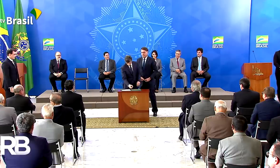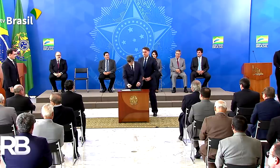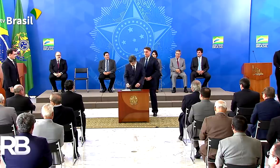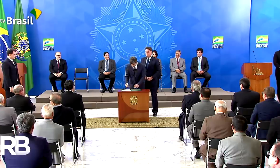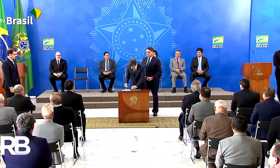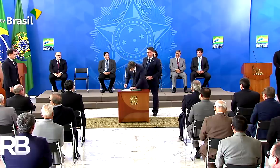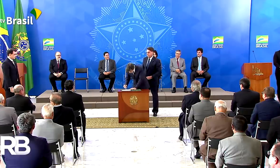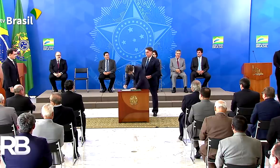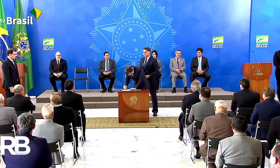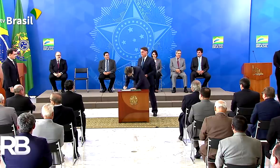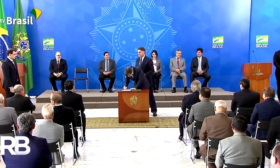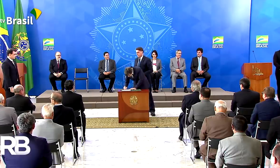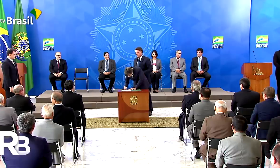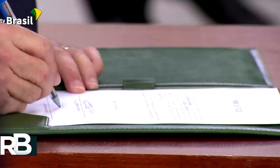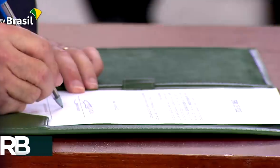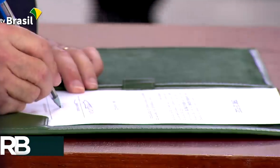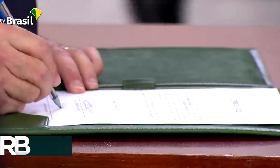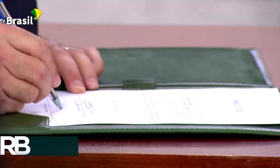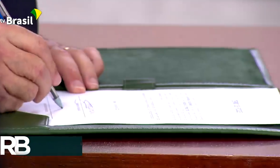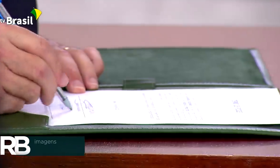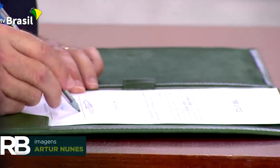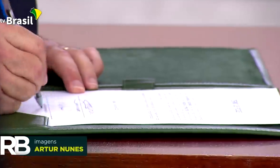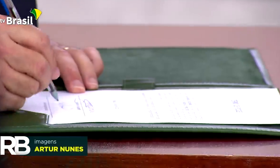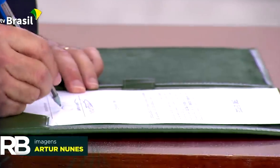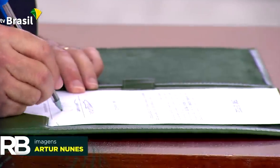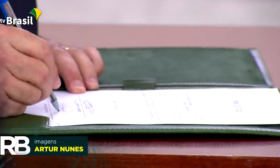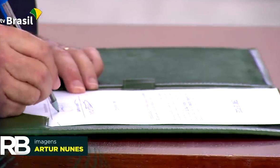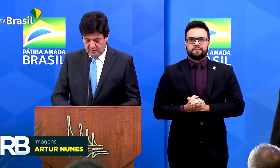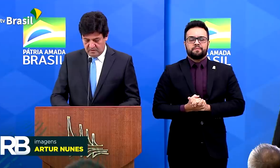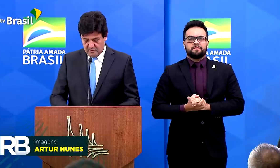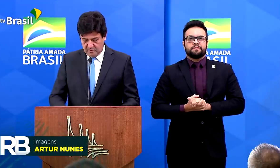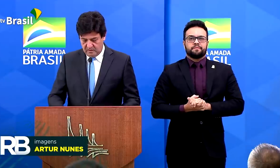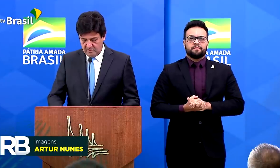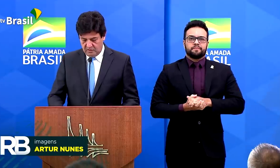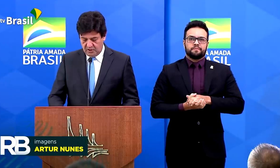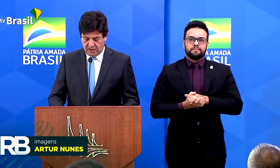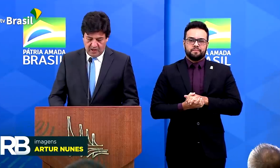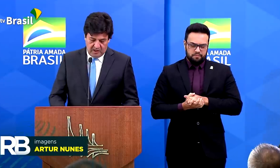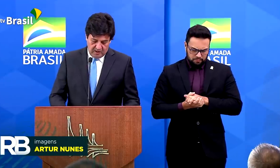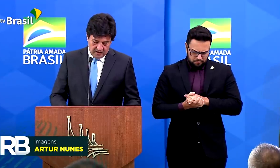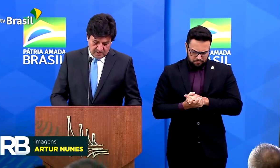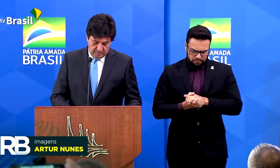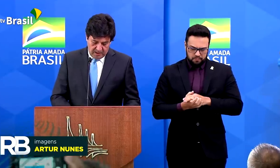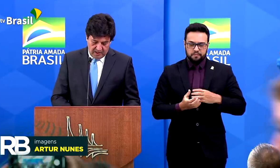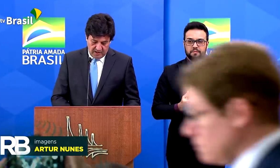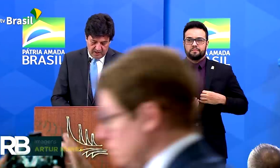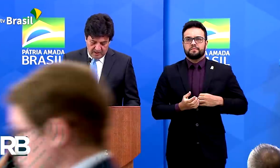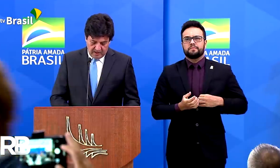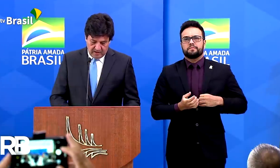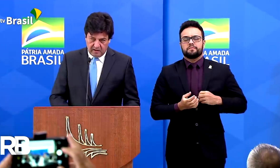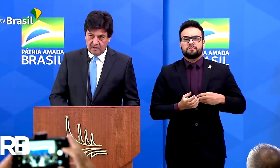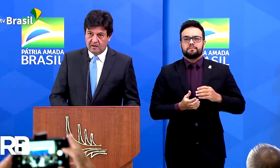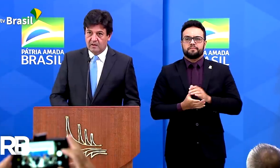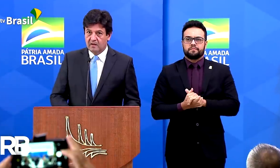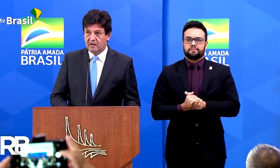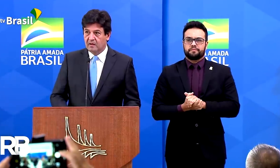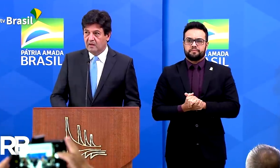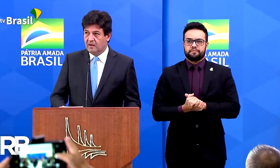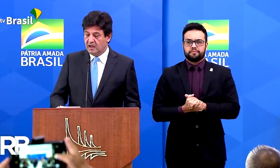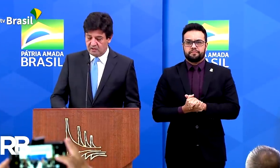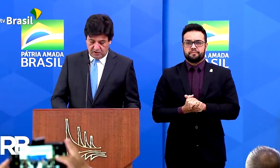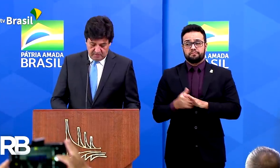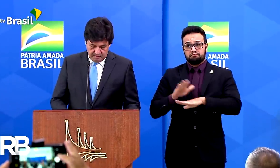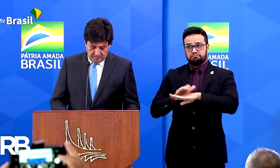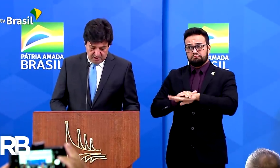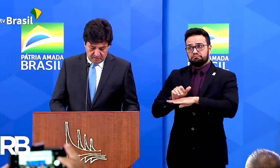Durante a posse do novo ministro da saúde, Nelson Teich, o ex-ministro Luiz Henrique Mandetta agradeceu pelo tempo em que